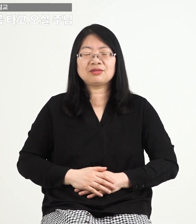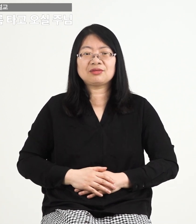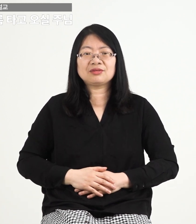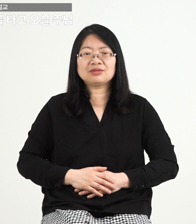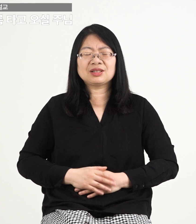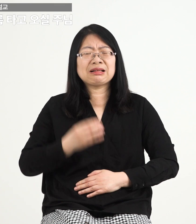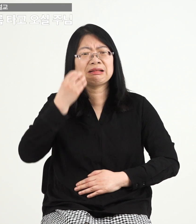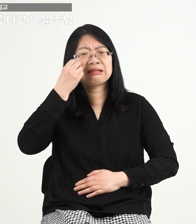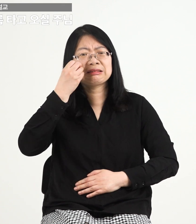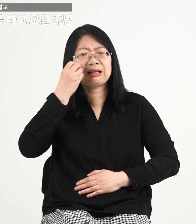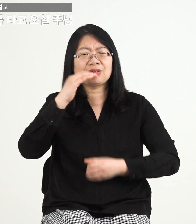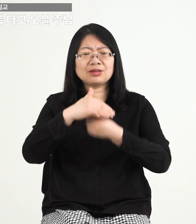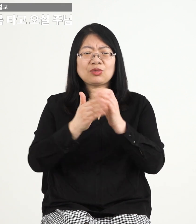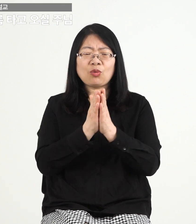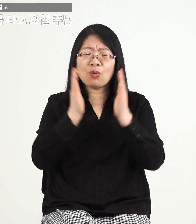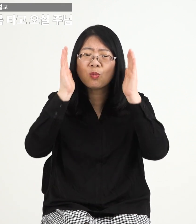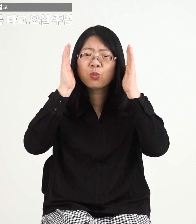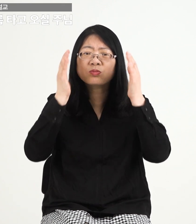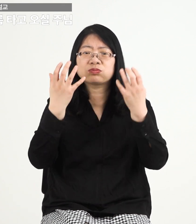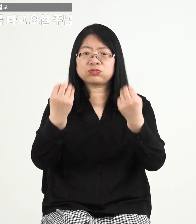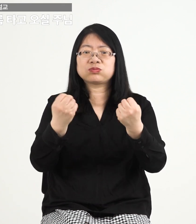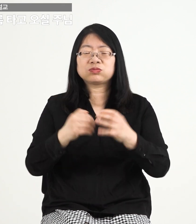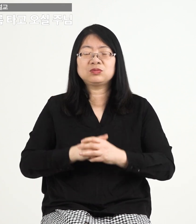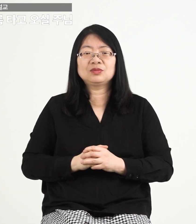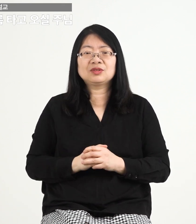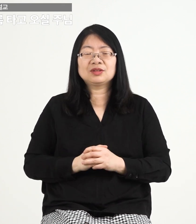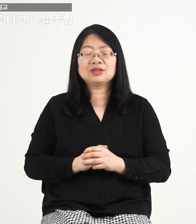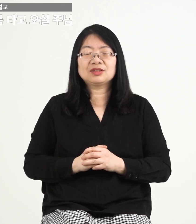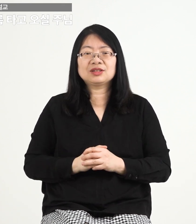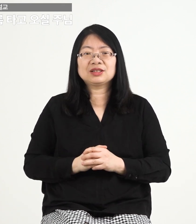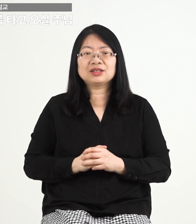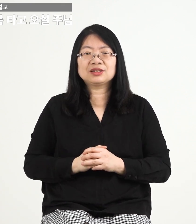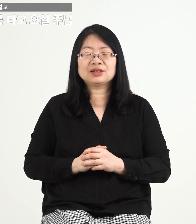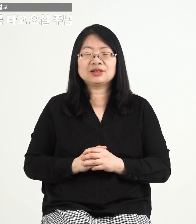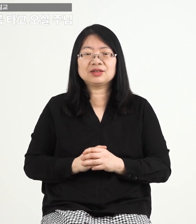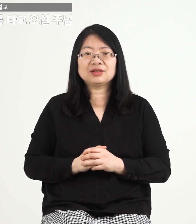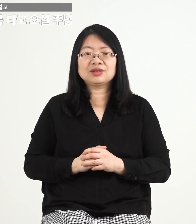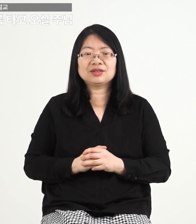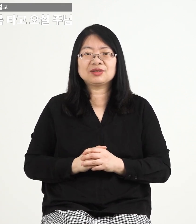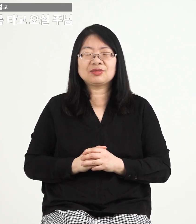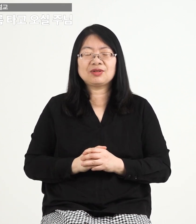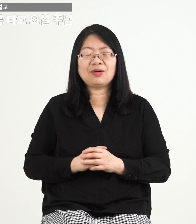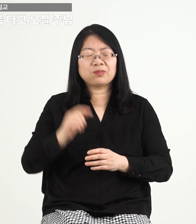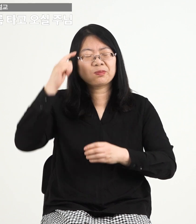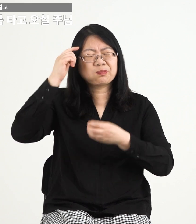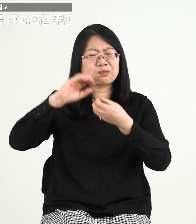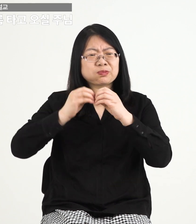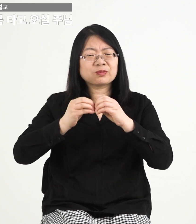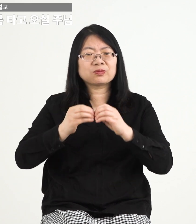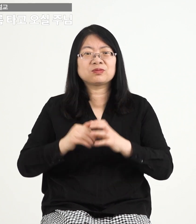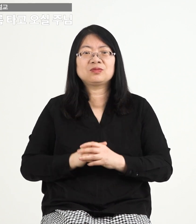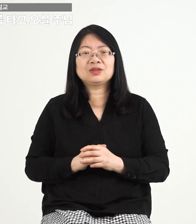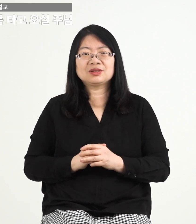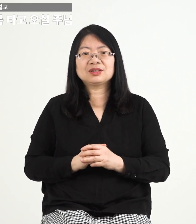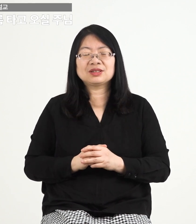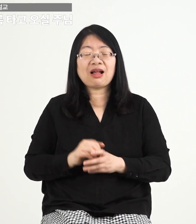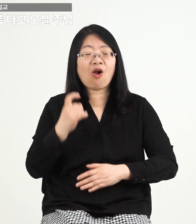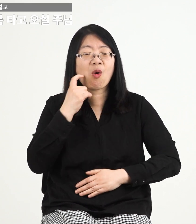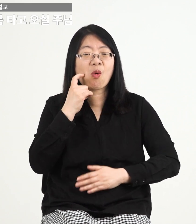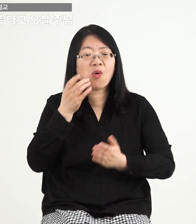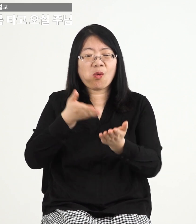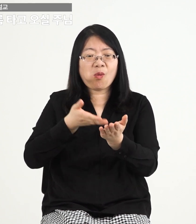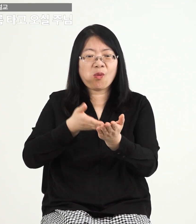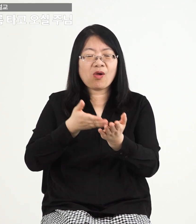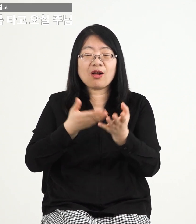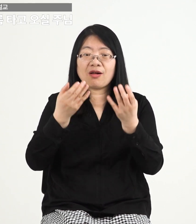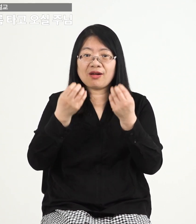너무너무 이상한 성경 공부도 많고, 너무너무 얼토당토 않는 가짜 뉴스도